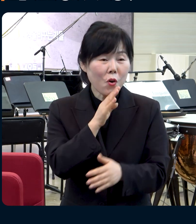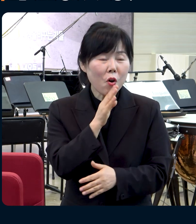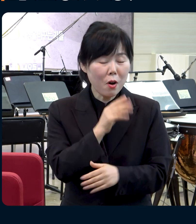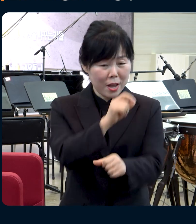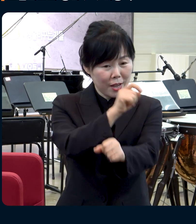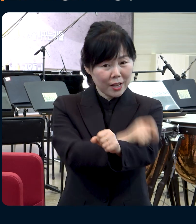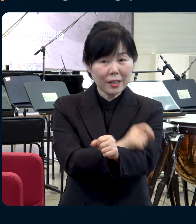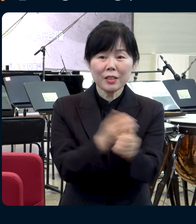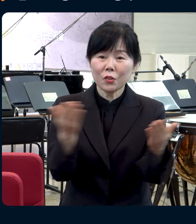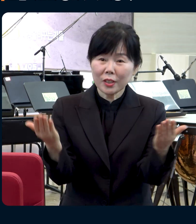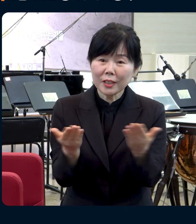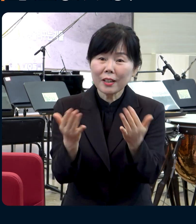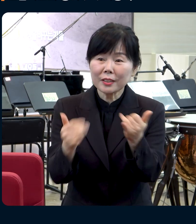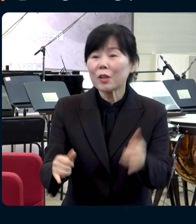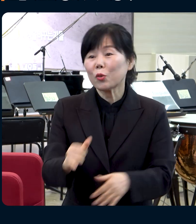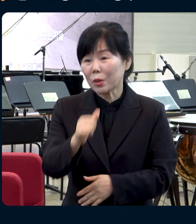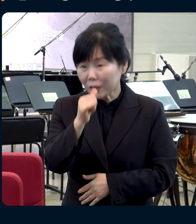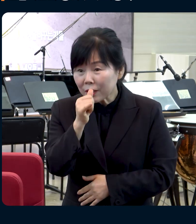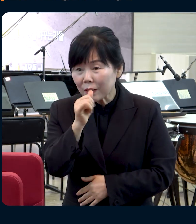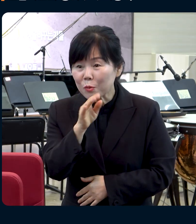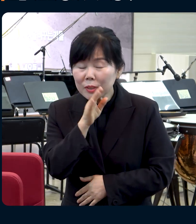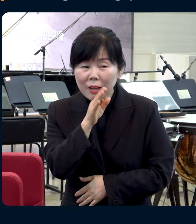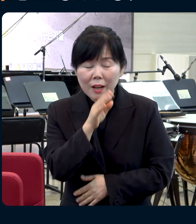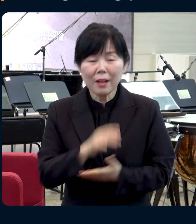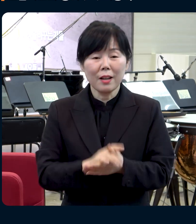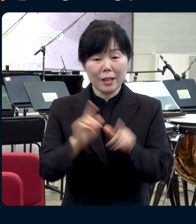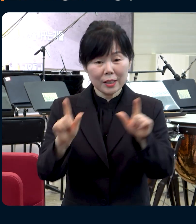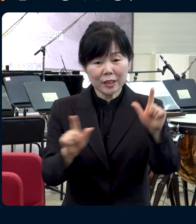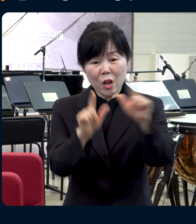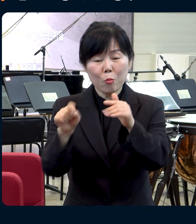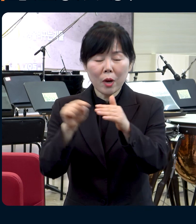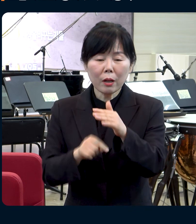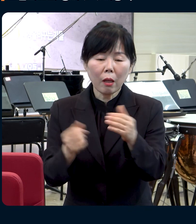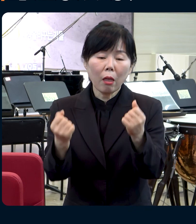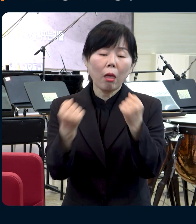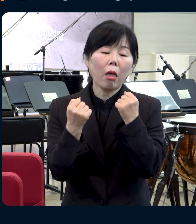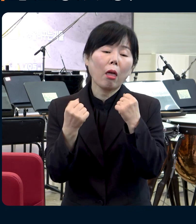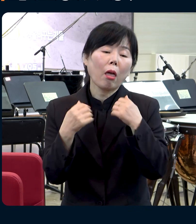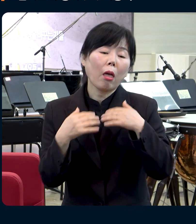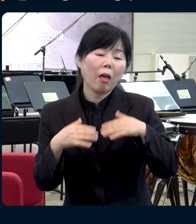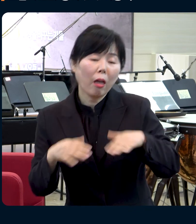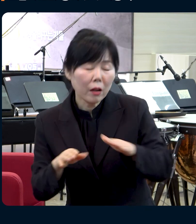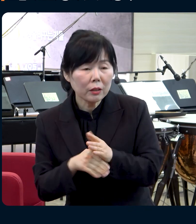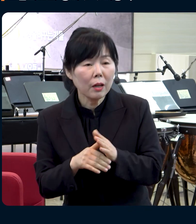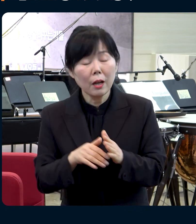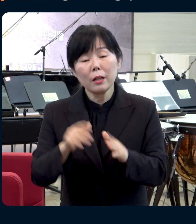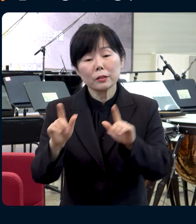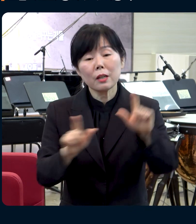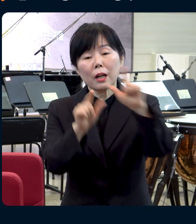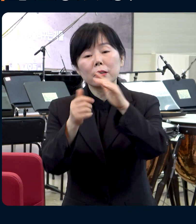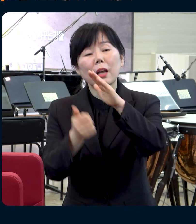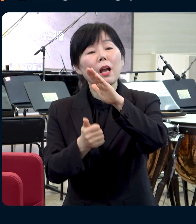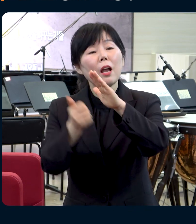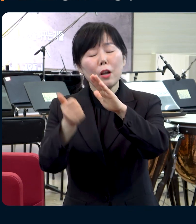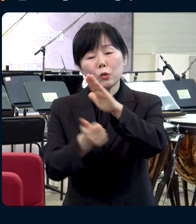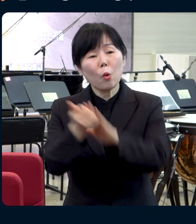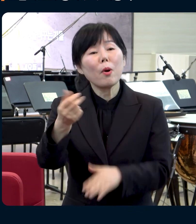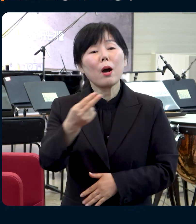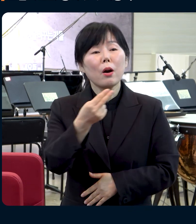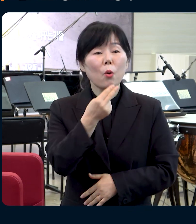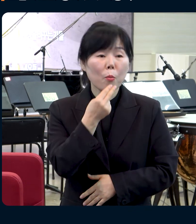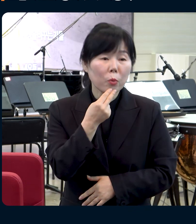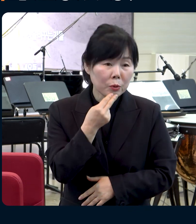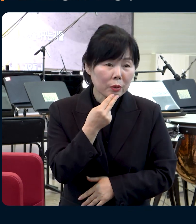직장에서 여러 일을 하고 있는 분들이 있어요. 우리의 삶 가운데 때로는 에너지가 떨어지고 삶의 소망이 떨어지고 여러 가지 어려운